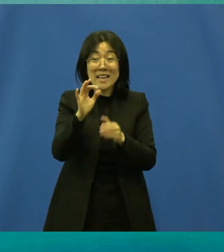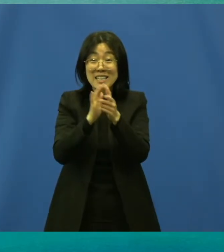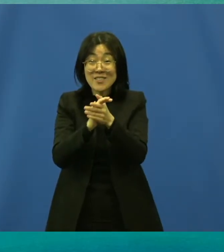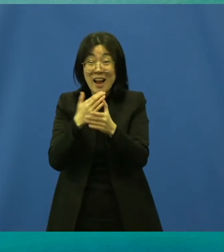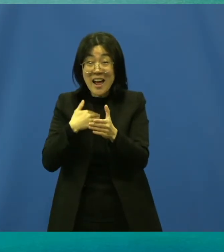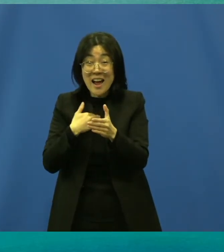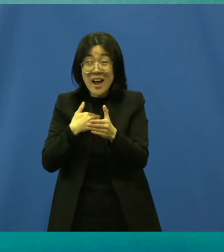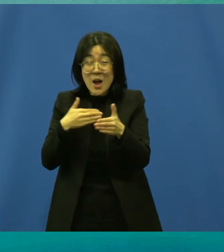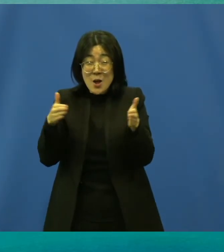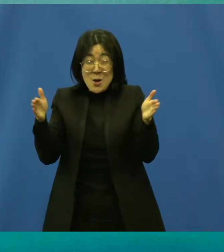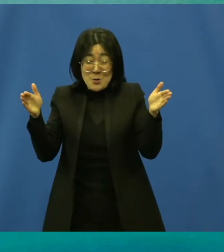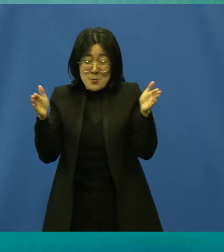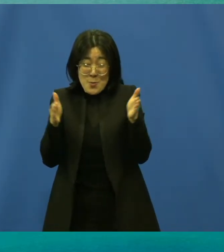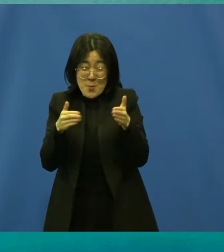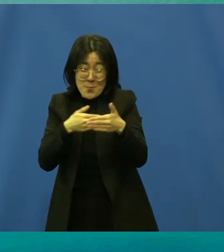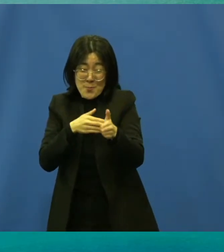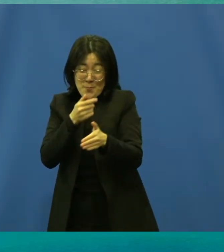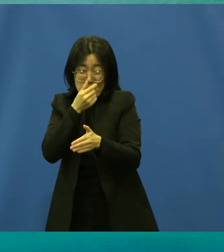최상의 기도처.